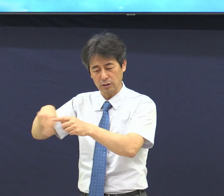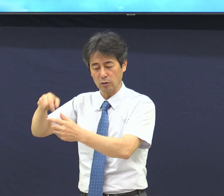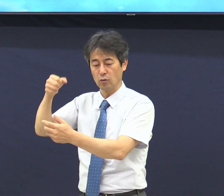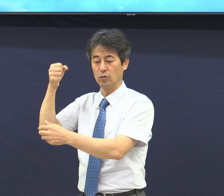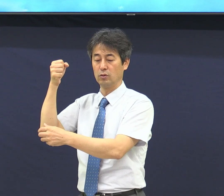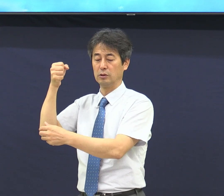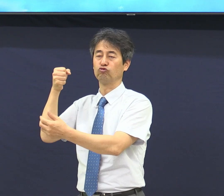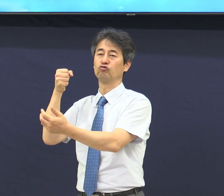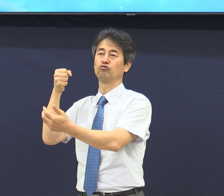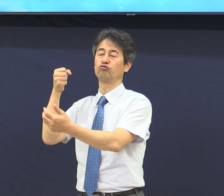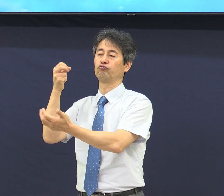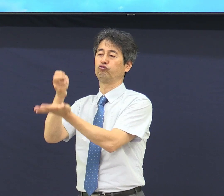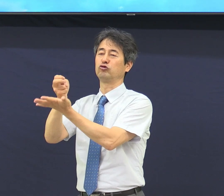그 세상을